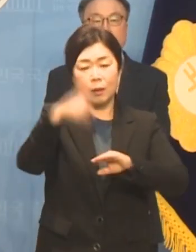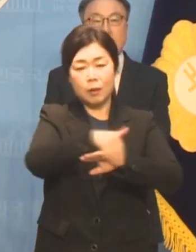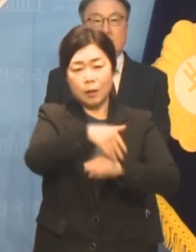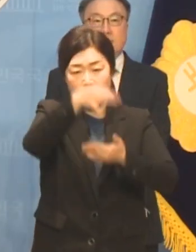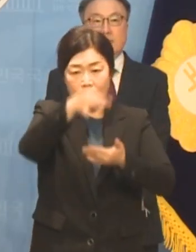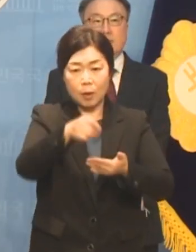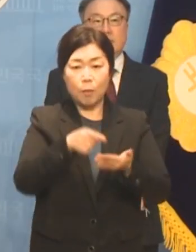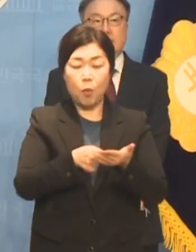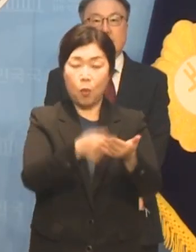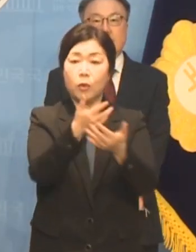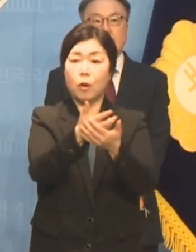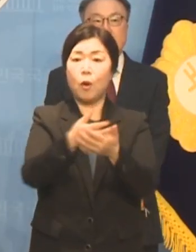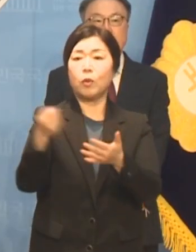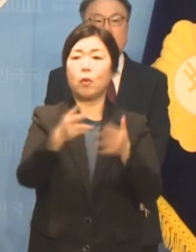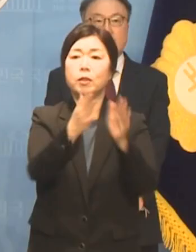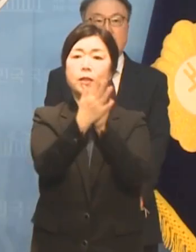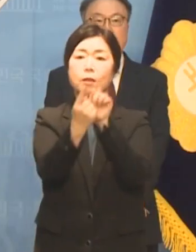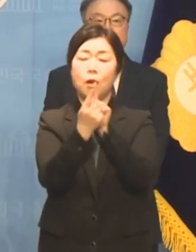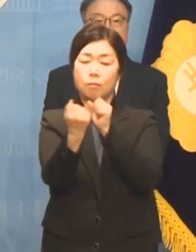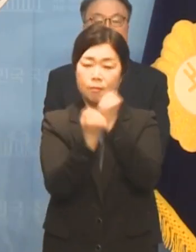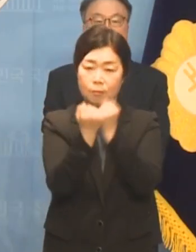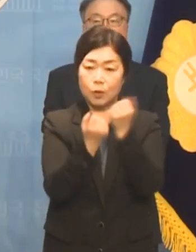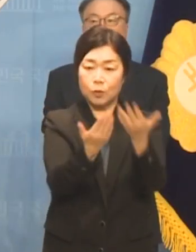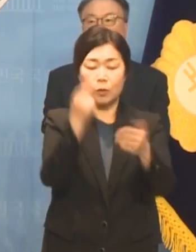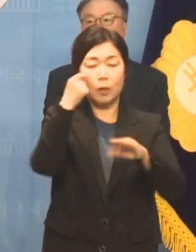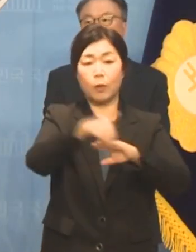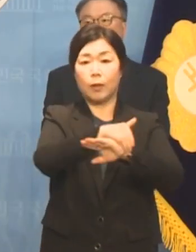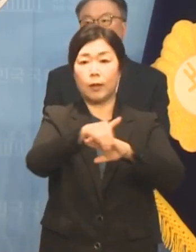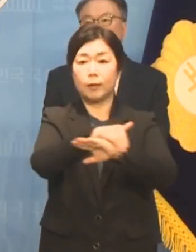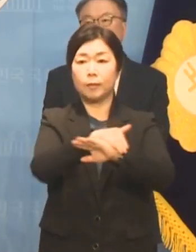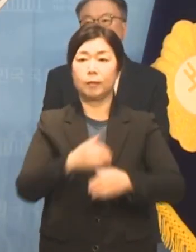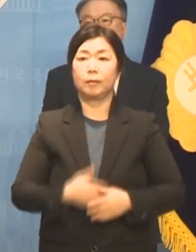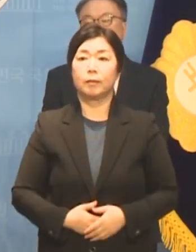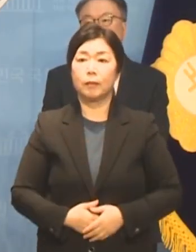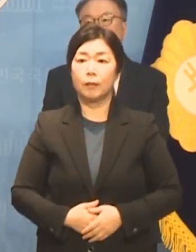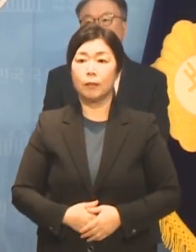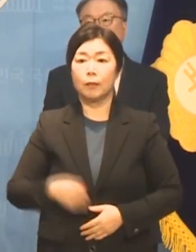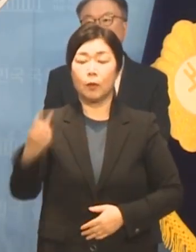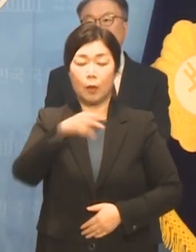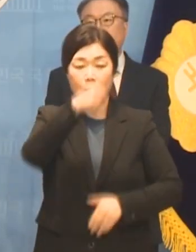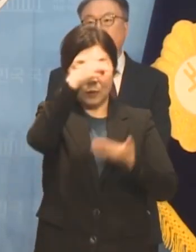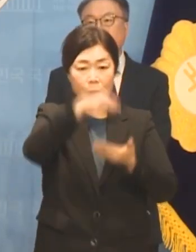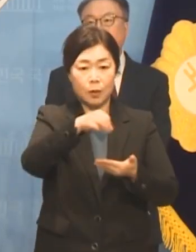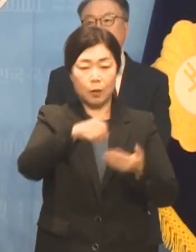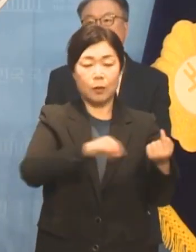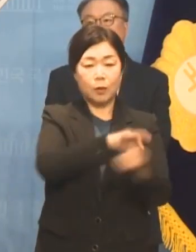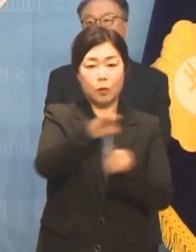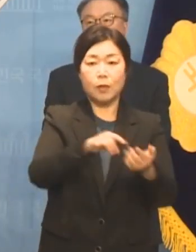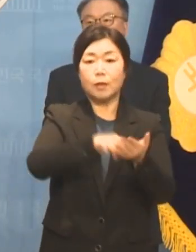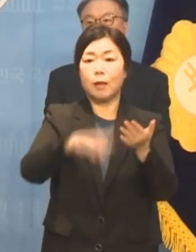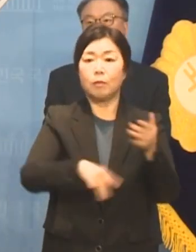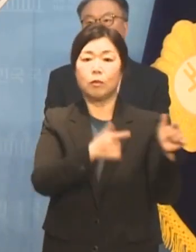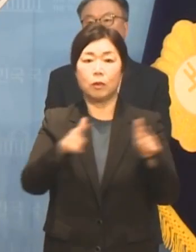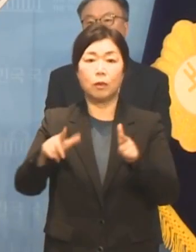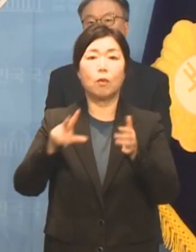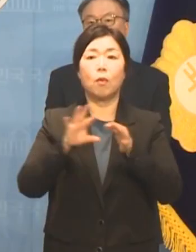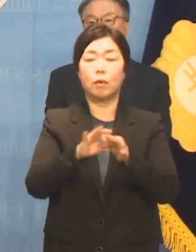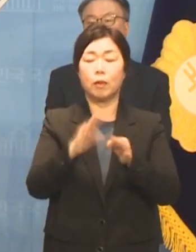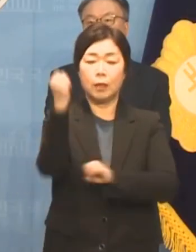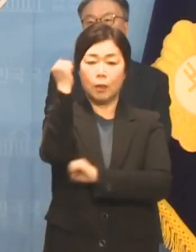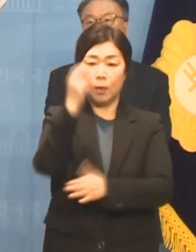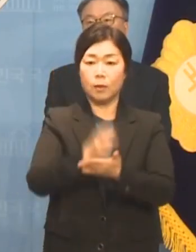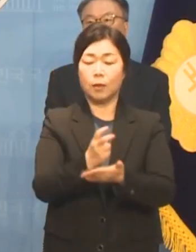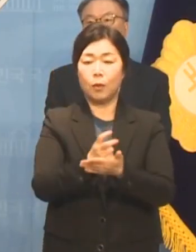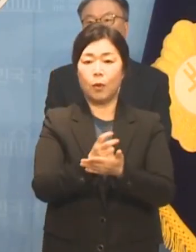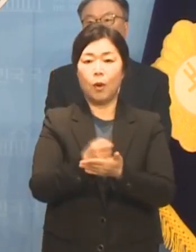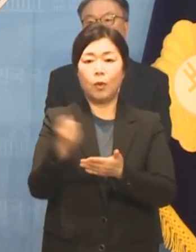등의 보고서부터 직접 설명도 하고자 합니다. 또한 재정 경제 조세와 관련한 기본 제도,